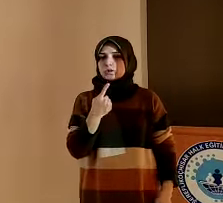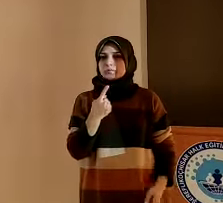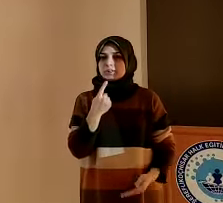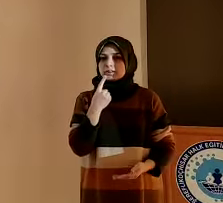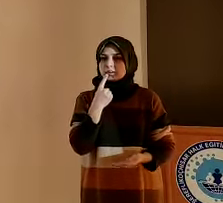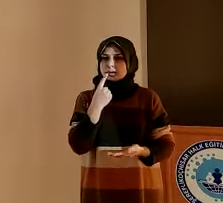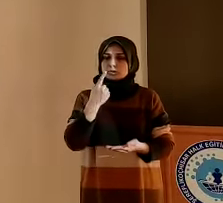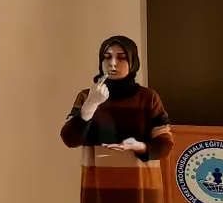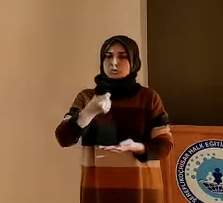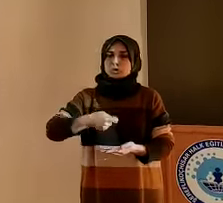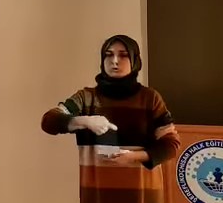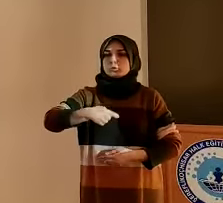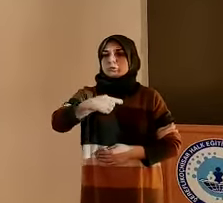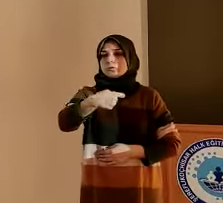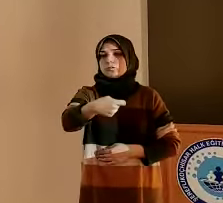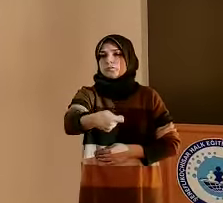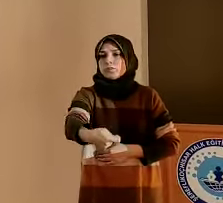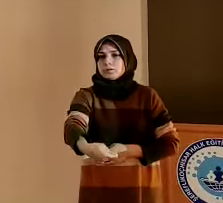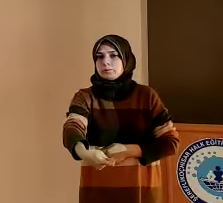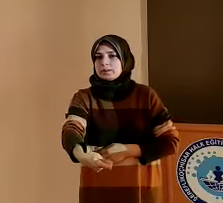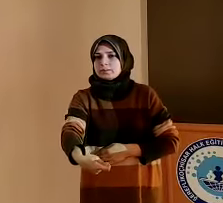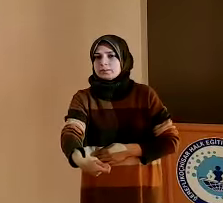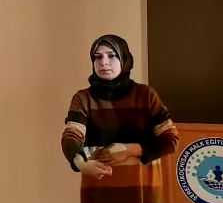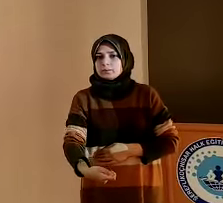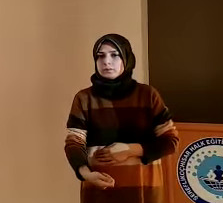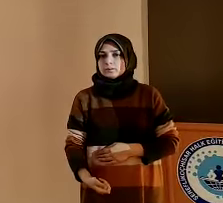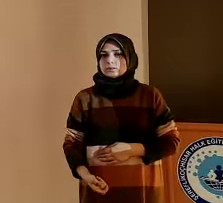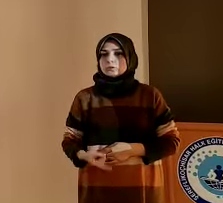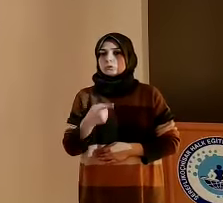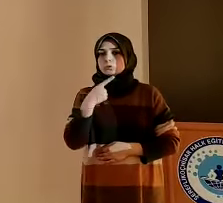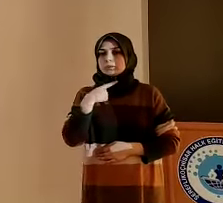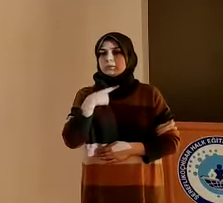söylemek, söz vermek, susamak,